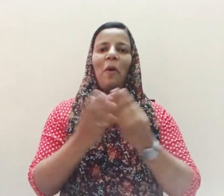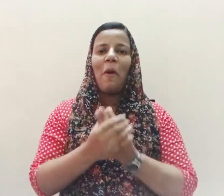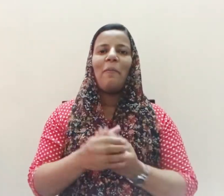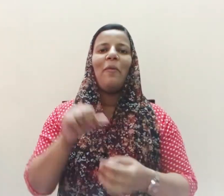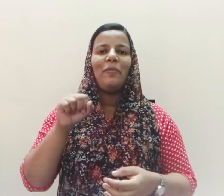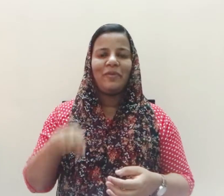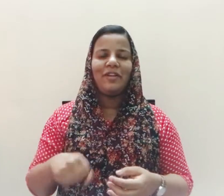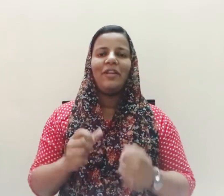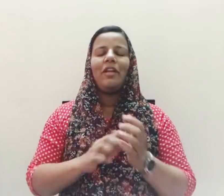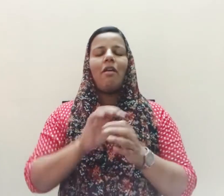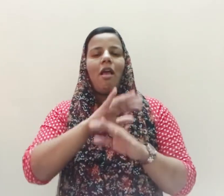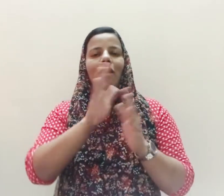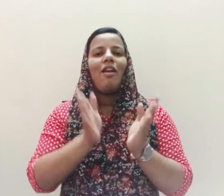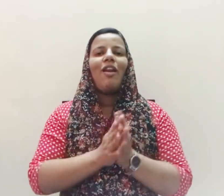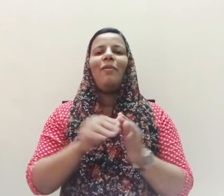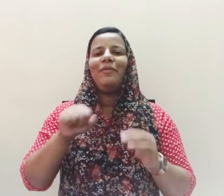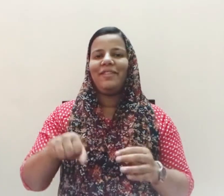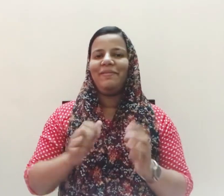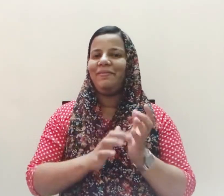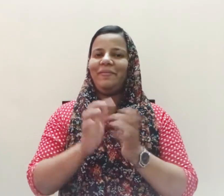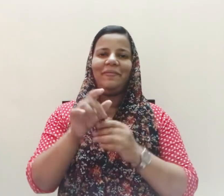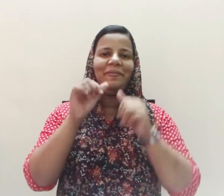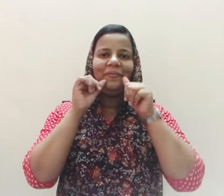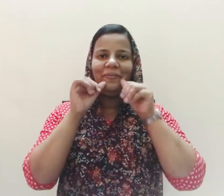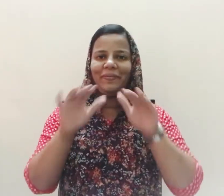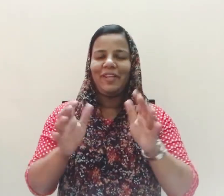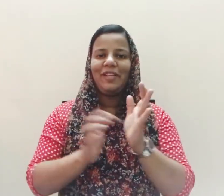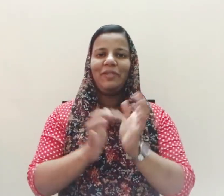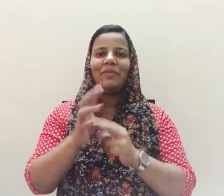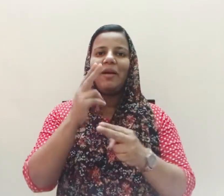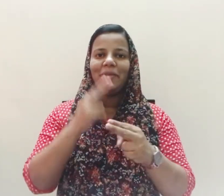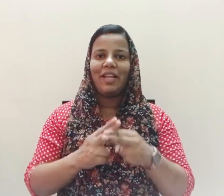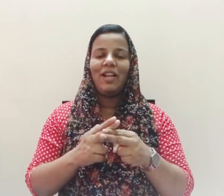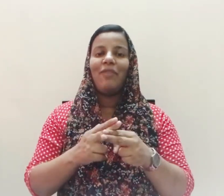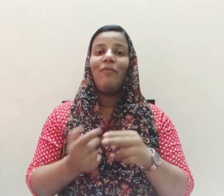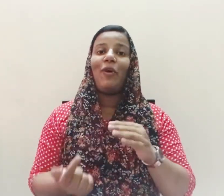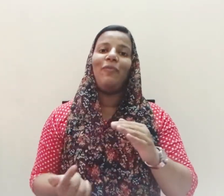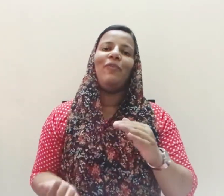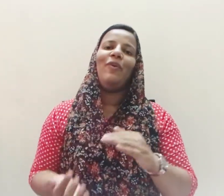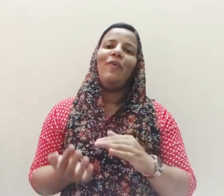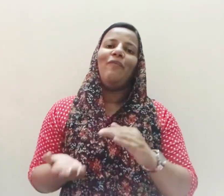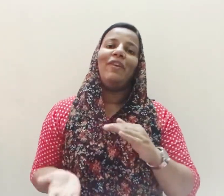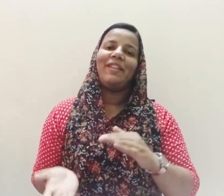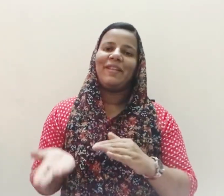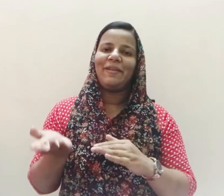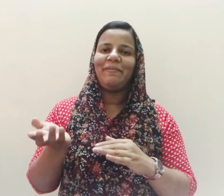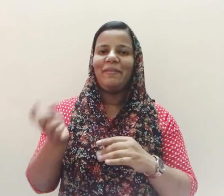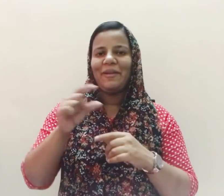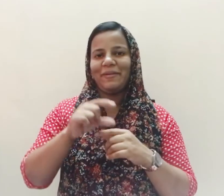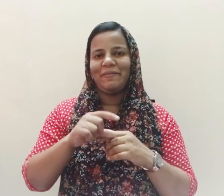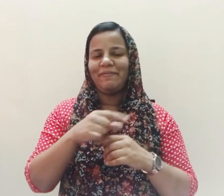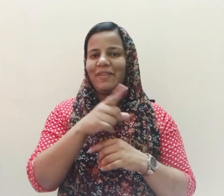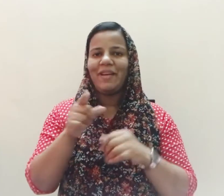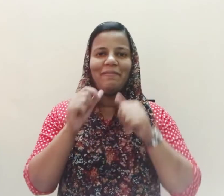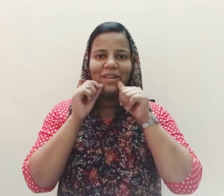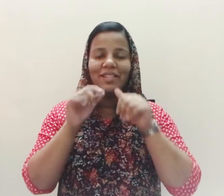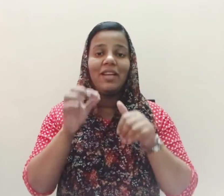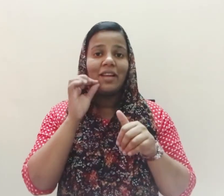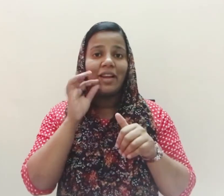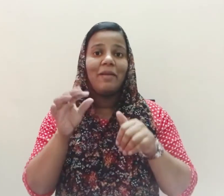യേശുവുണ്ട്, എനിക്കെല്ലാമുണ്ട്. കർത്താവ് നിങ്ങളെ അനുഗ്രഹിക്കട്ടെ. യേശു ക്രിസ്തുവിൻ്റെ നാമത്തിൽ നമ്മൾ വളരും, വർദ്ധിക്കും, പെരുകും. വി ആർ ബ്ലെസ്ഡ്, വി ആർ